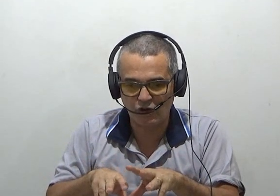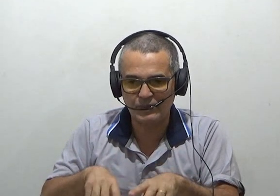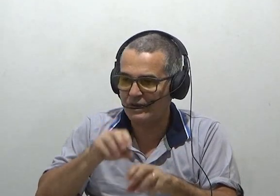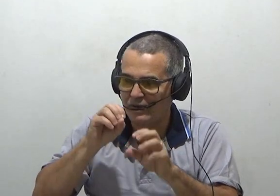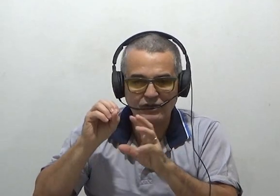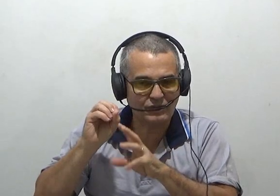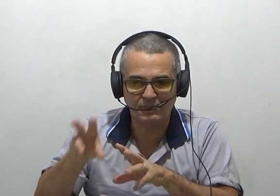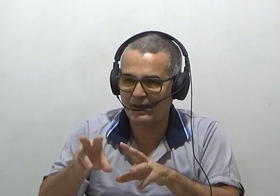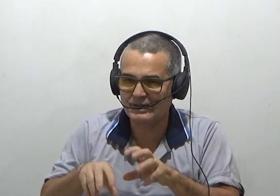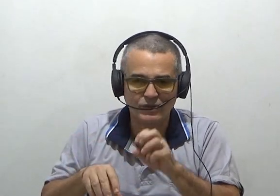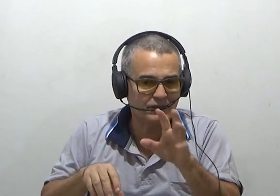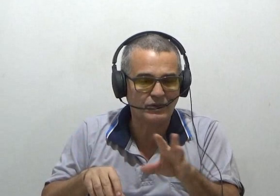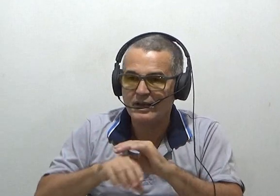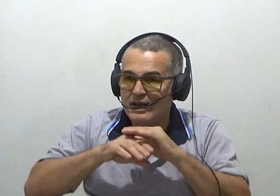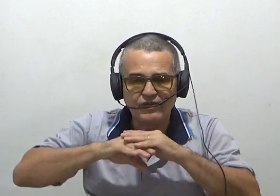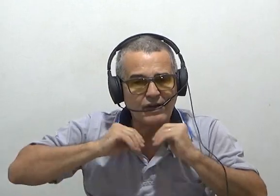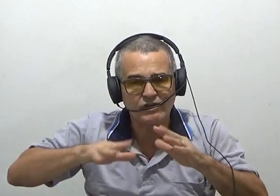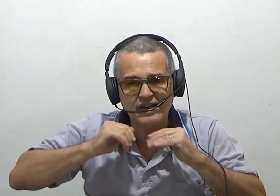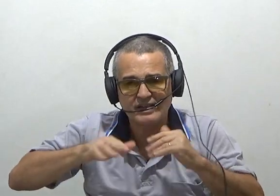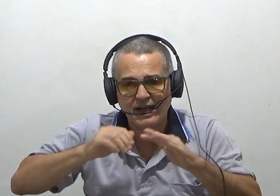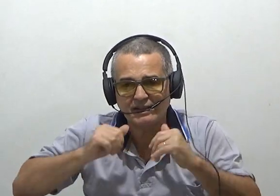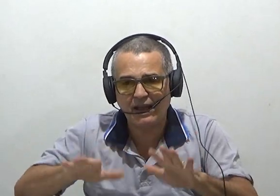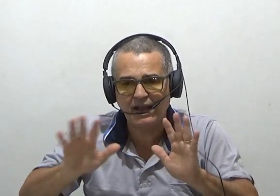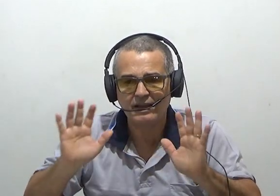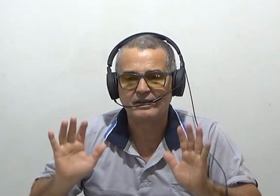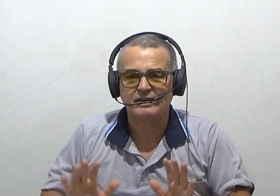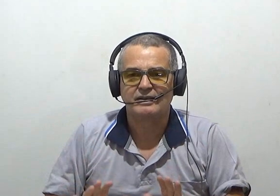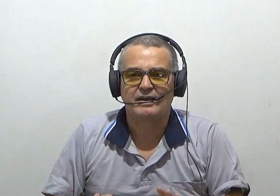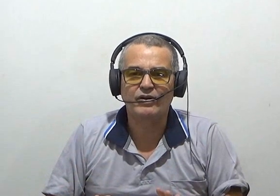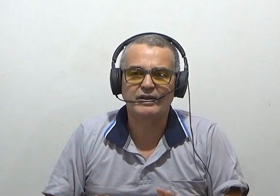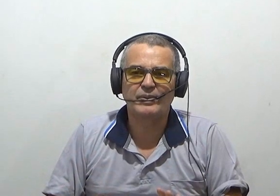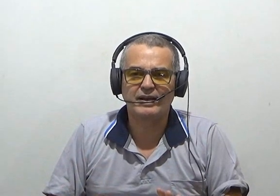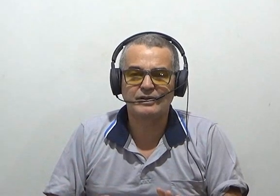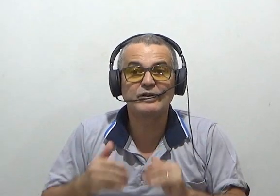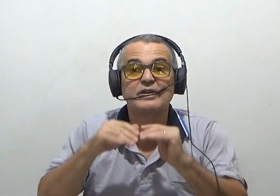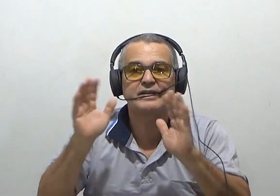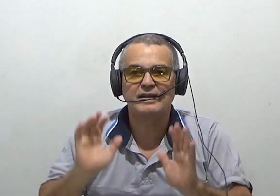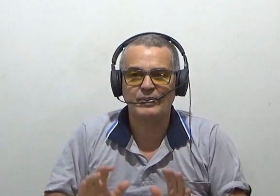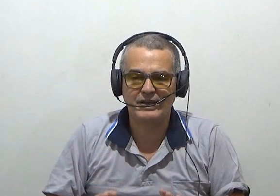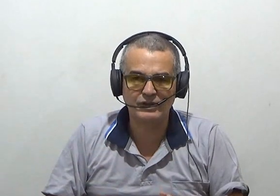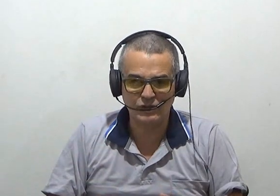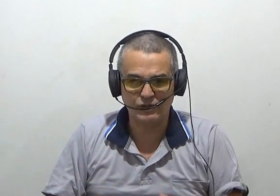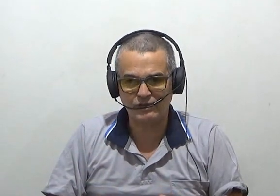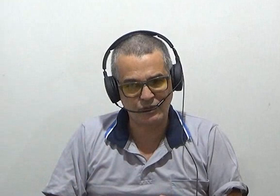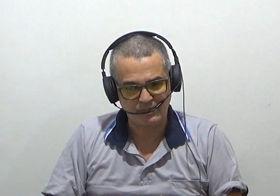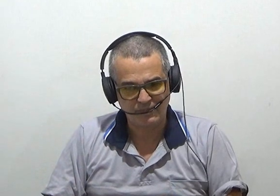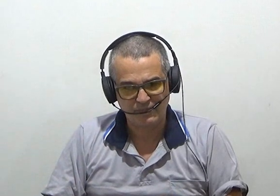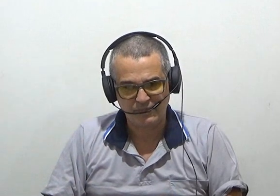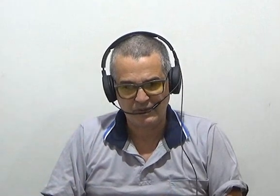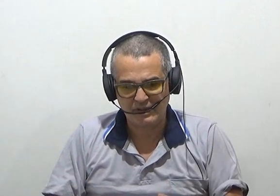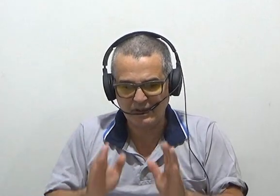do shopping, tem um cantinho da praça, tem um cantinho... E vai conversar até a hora de ir para casa, quando quiser ir para casa, de noite ou o que